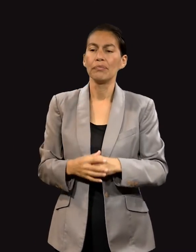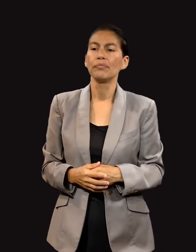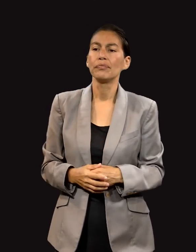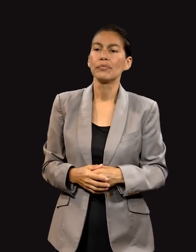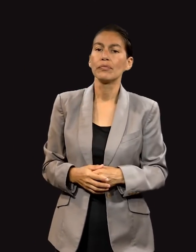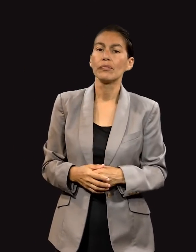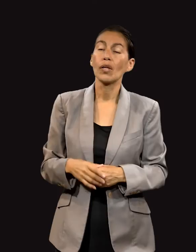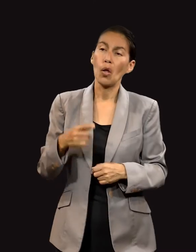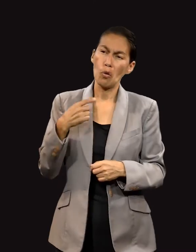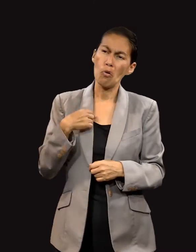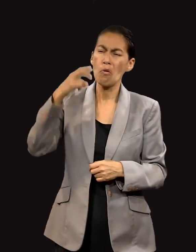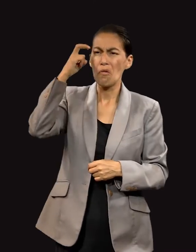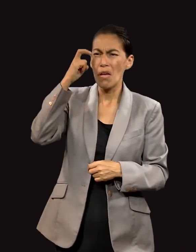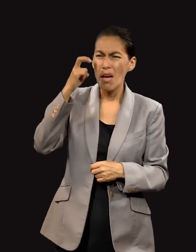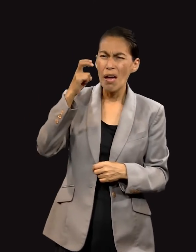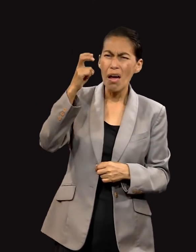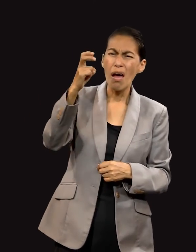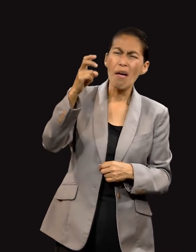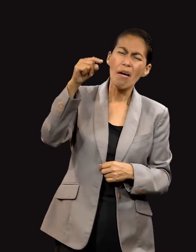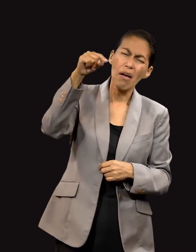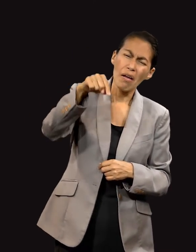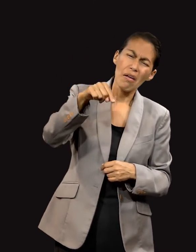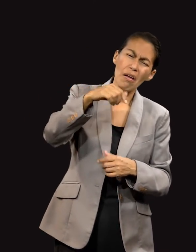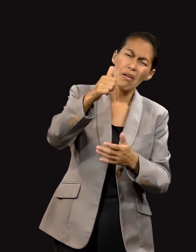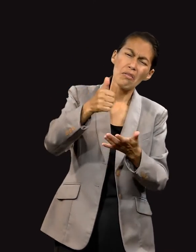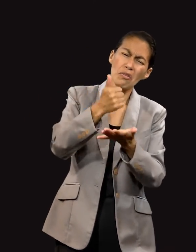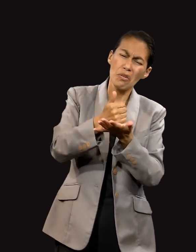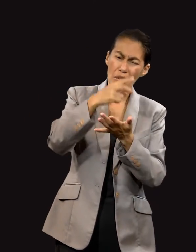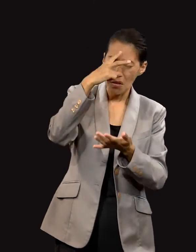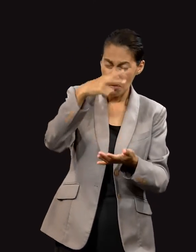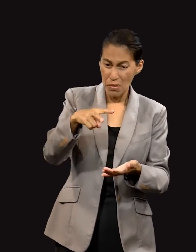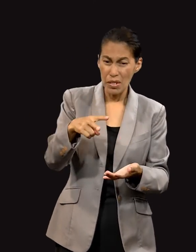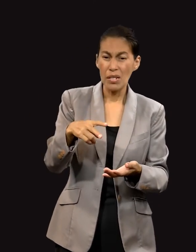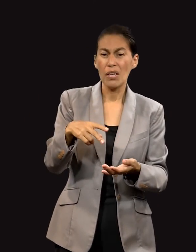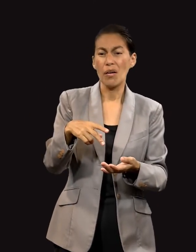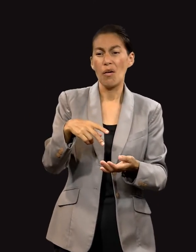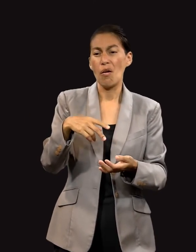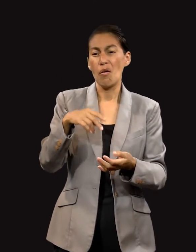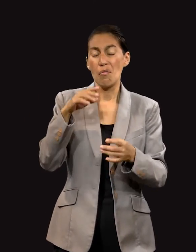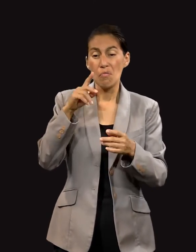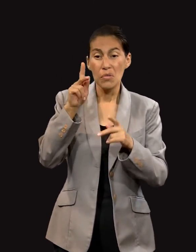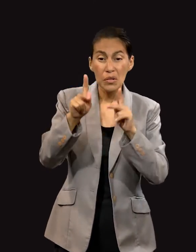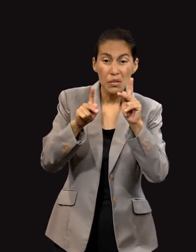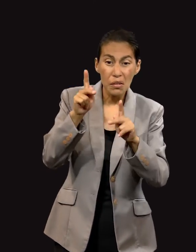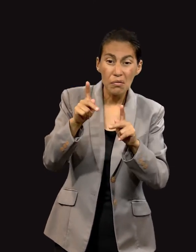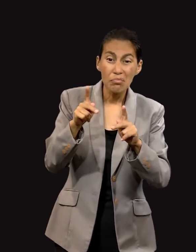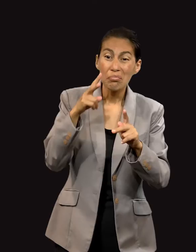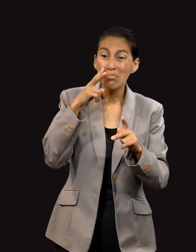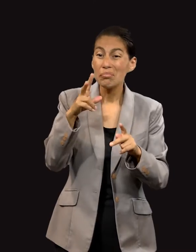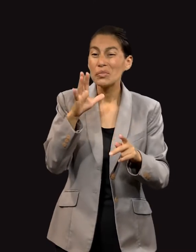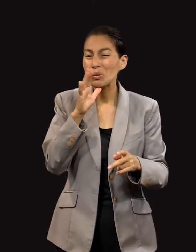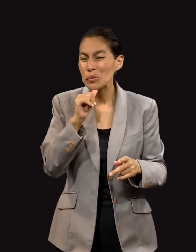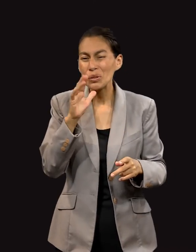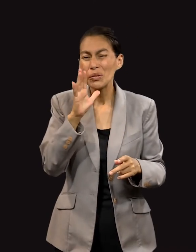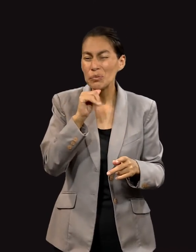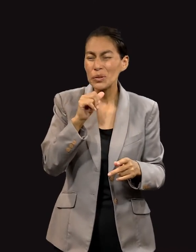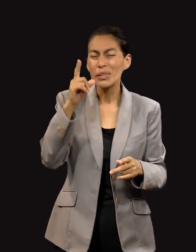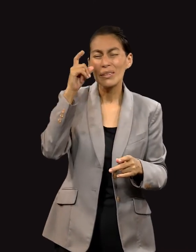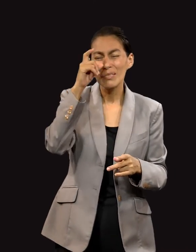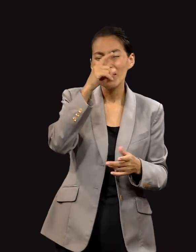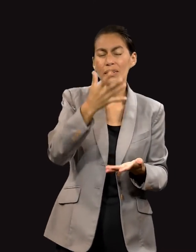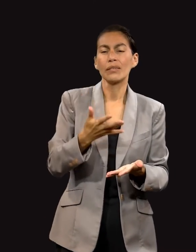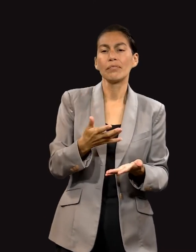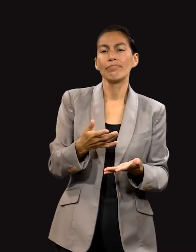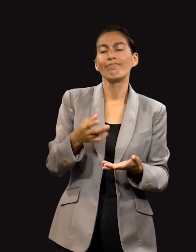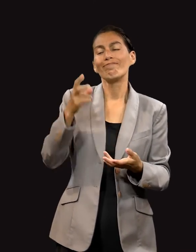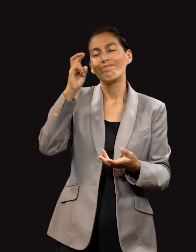yo iba, muchas veces fui a México y no la pude ver. Y así pasaron 35 años. Yo siempre orando por mi mamá, siempre, siempre, porque